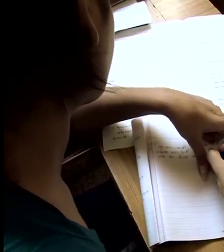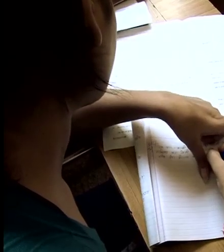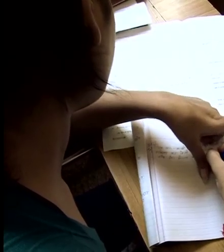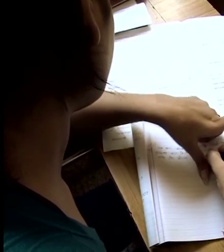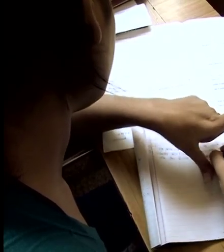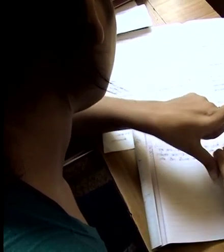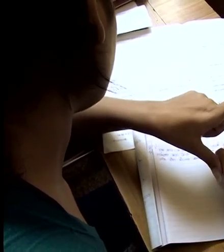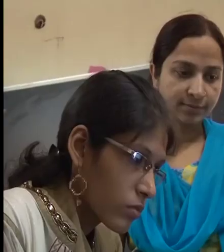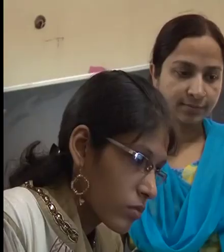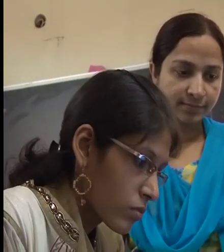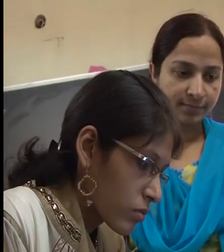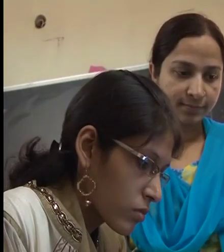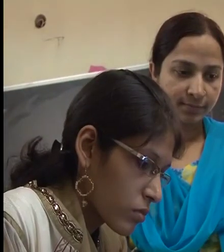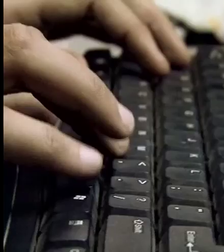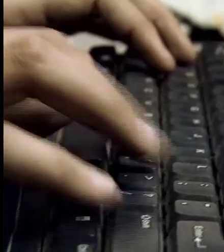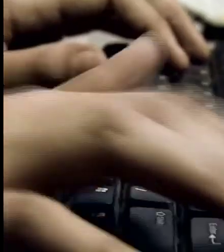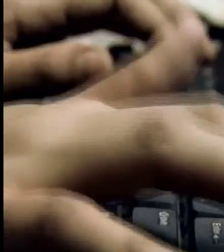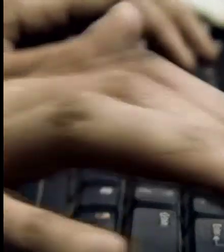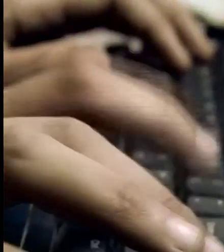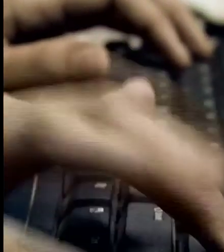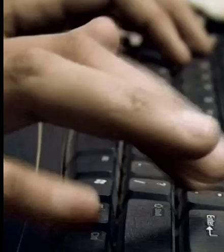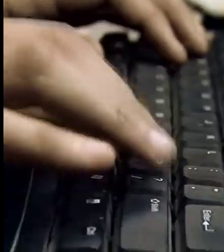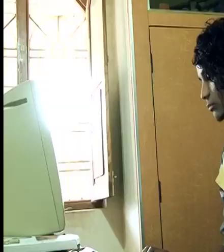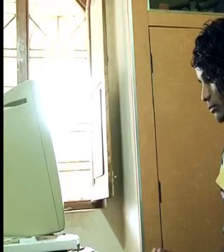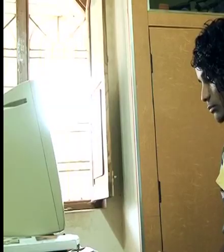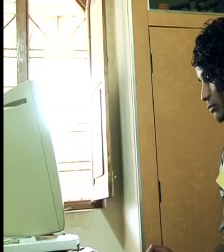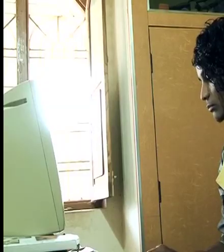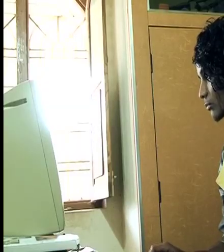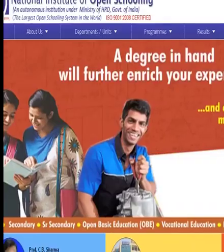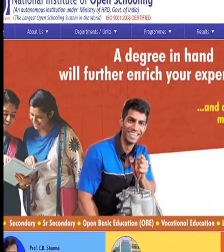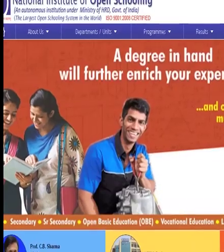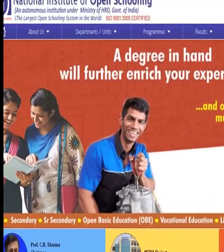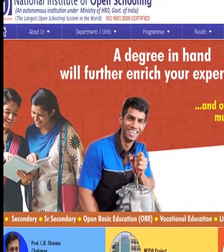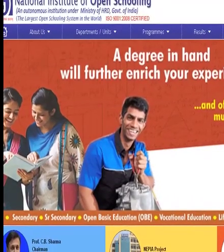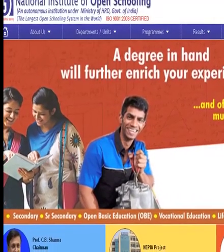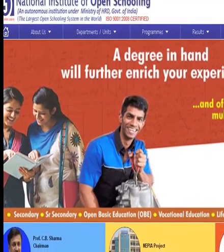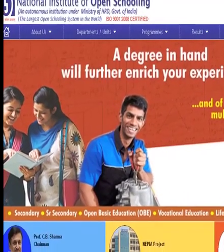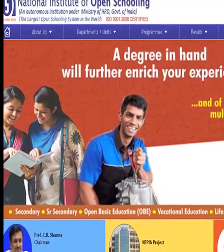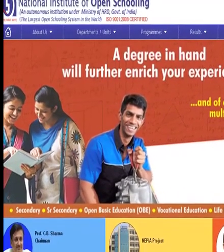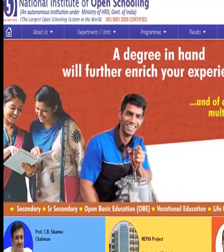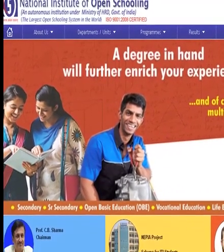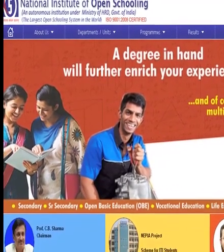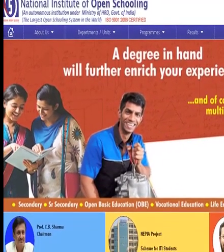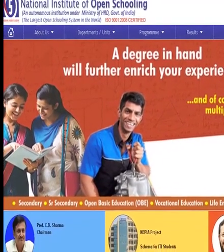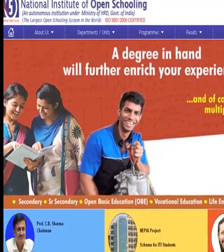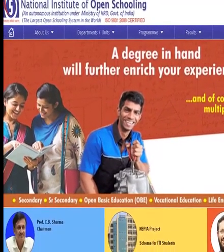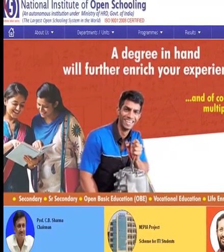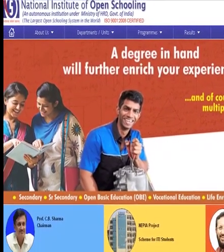हैं। इस नई सोच ने लोगों को आगे बढ़ने और NIOS के साथ जुड़ने के लिए प्रोत्साहित किया